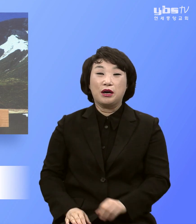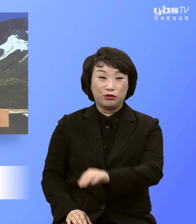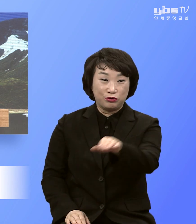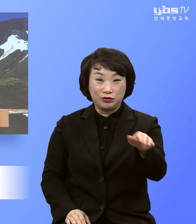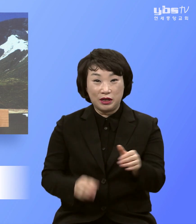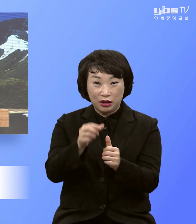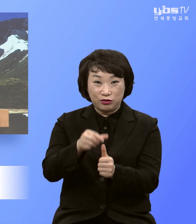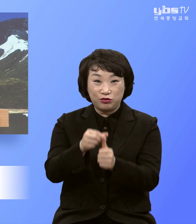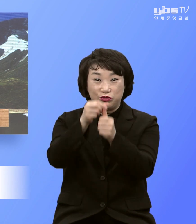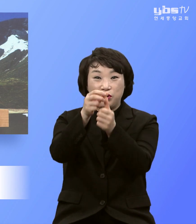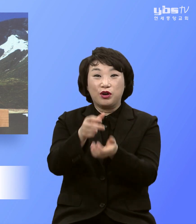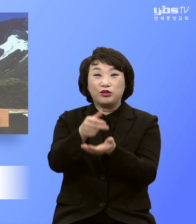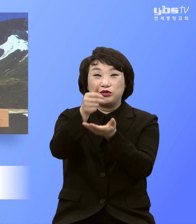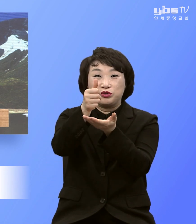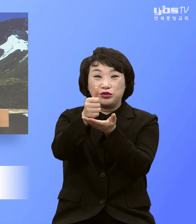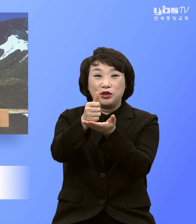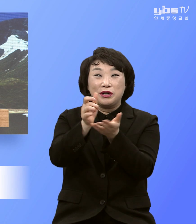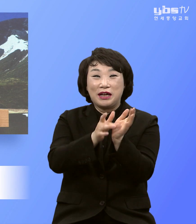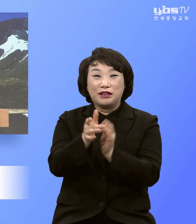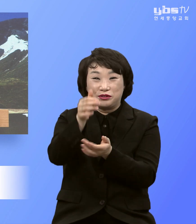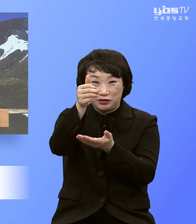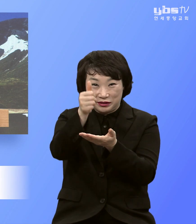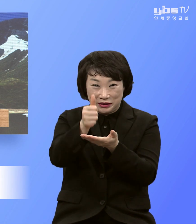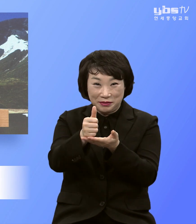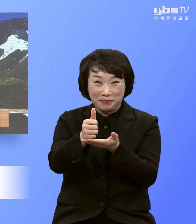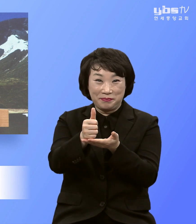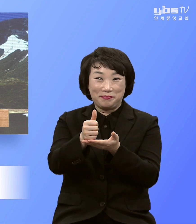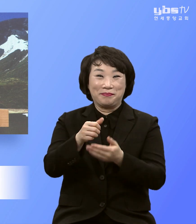우리의 구원주 예수셨습니다.